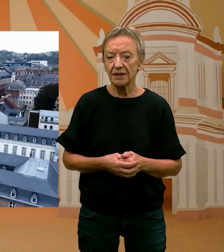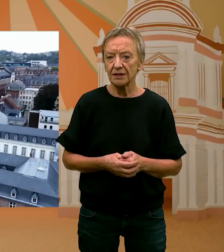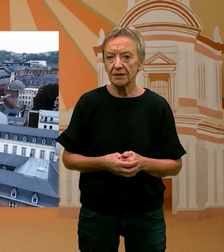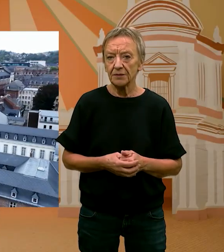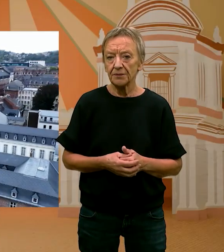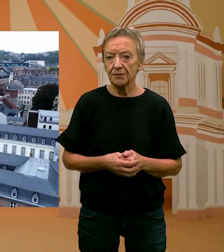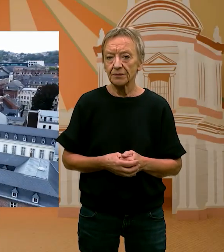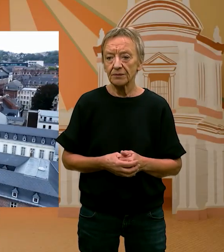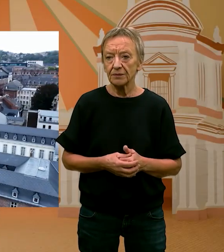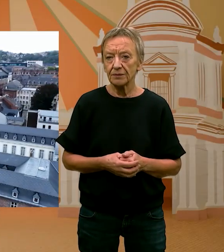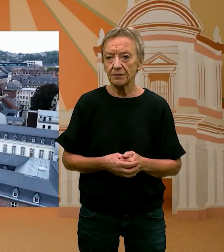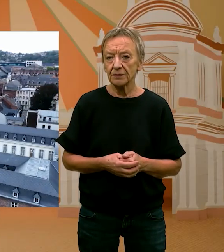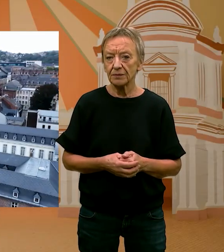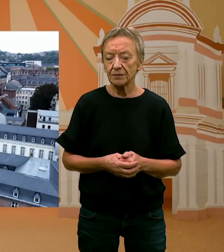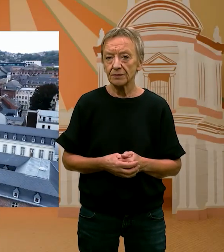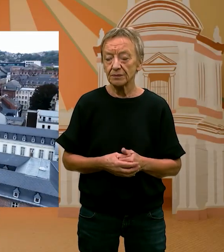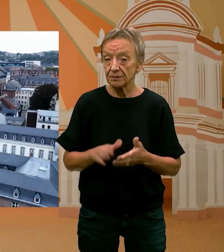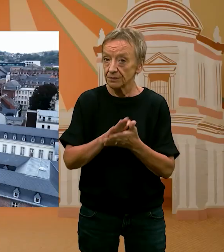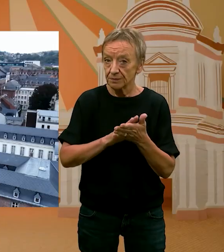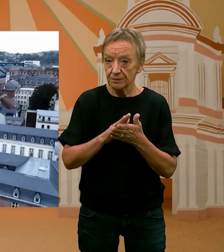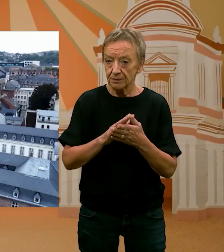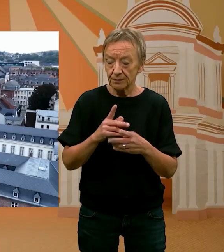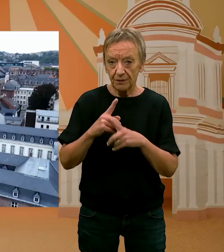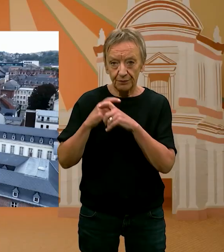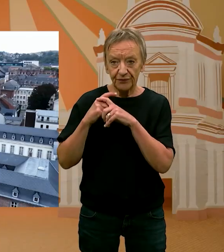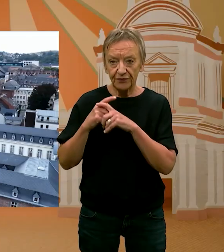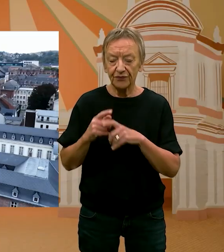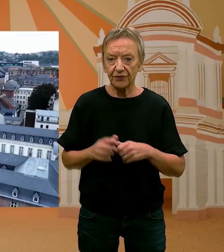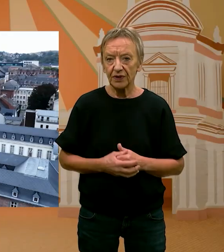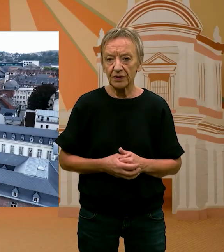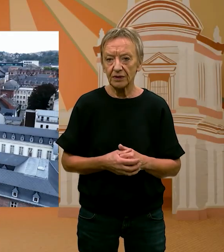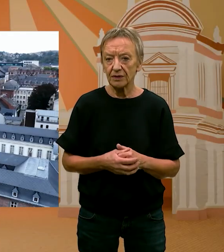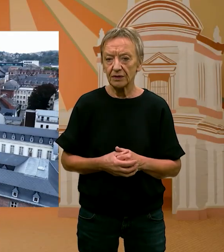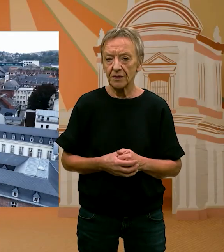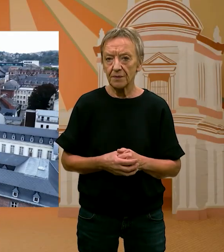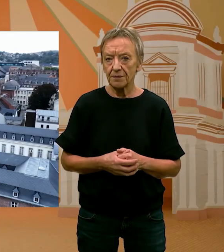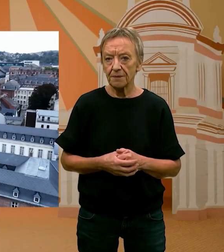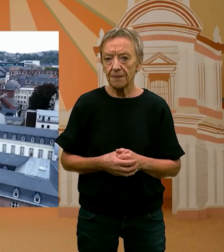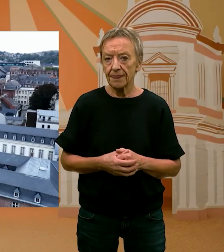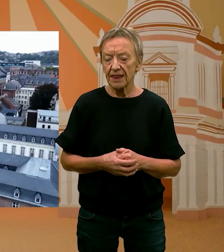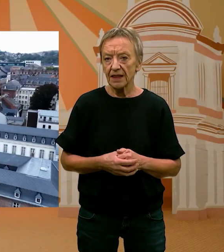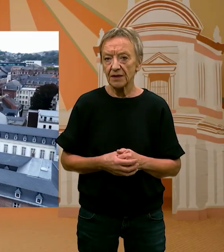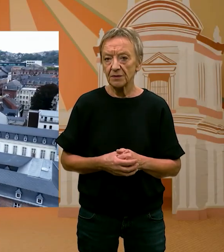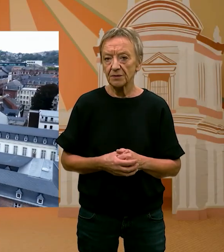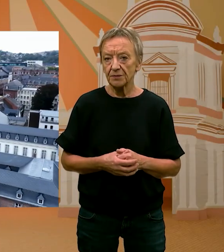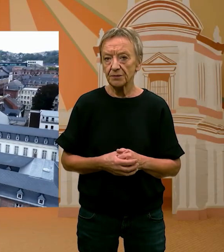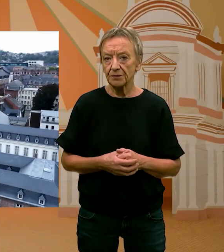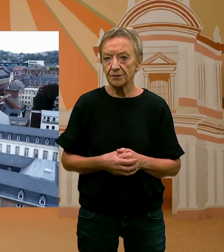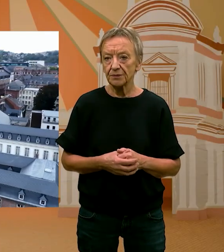à se sacrifier pour son équipe. Et ça, ce sont vraiment des échasseurs, des leaders. Ce sont ces gens-là qui vont se dire d'abord l'équipe et moi, on verra